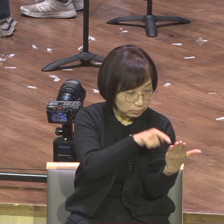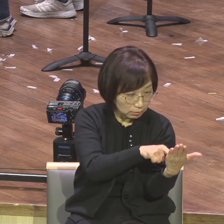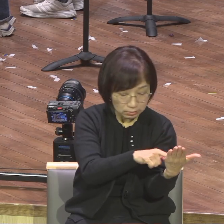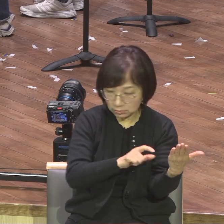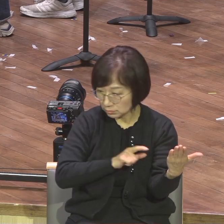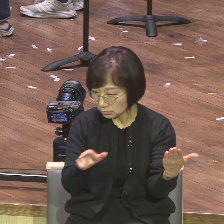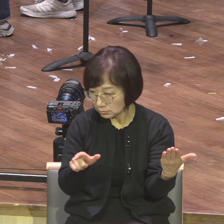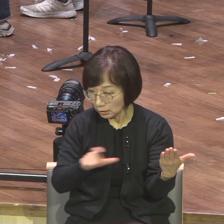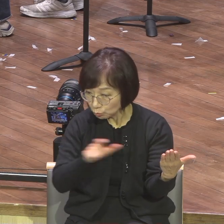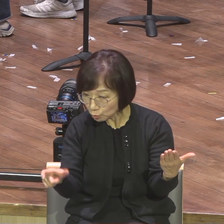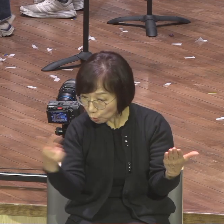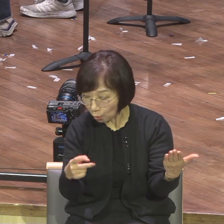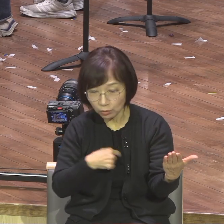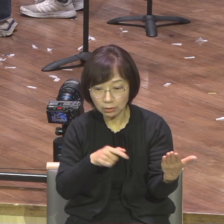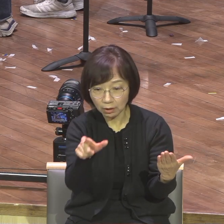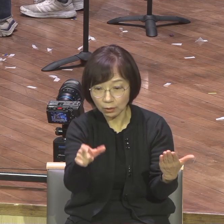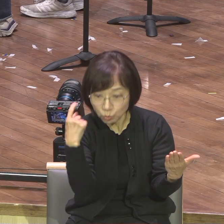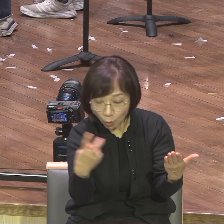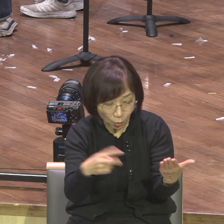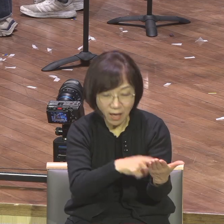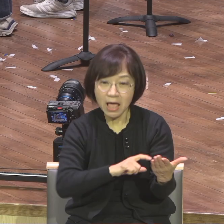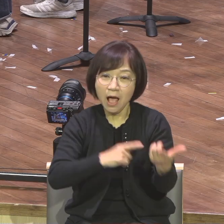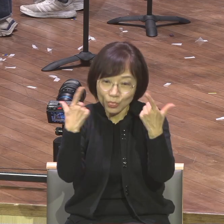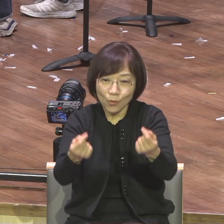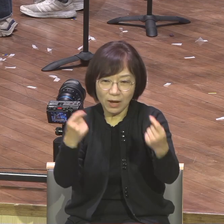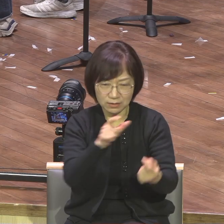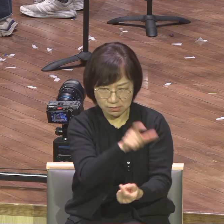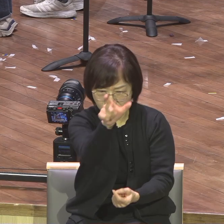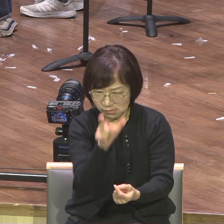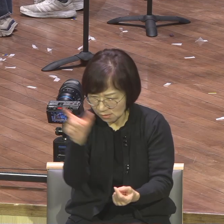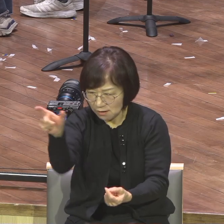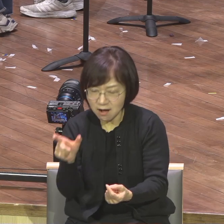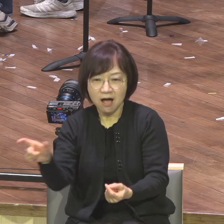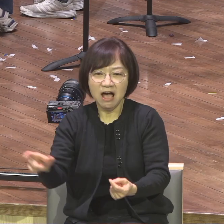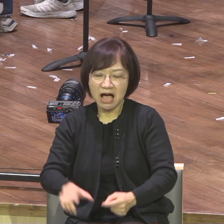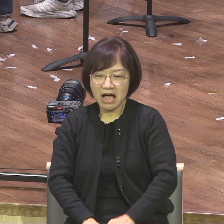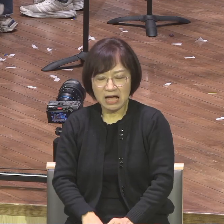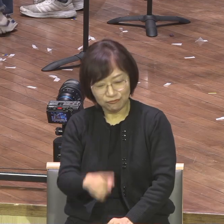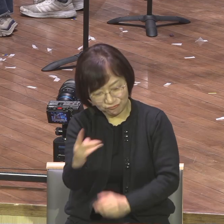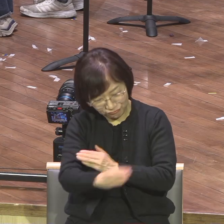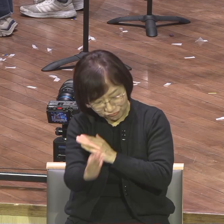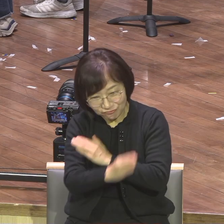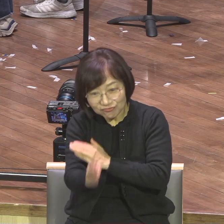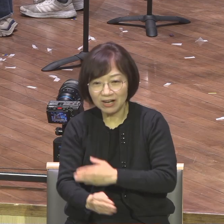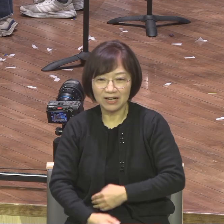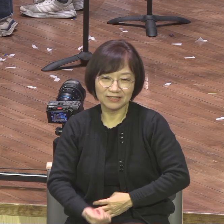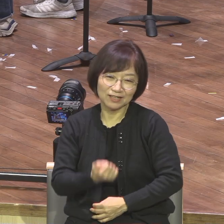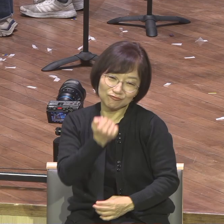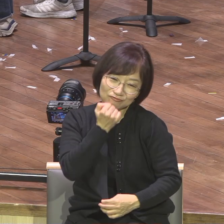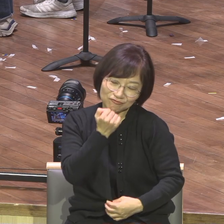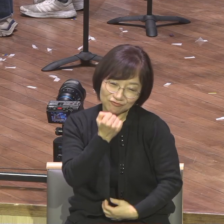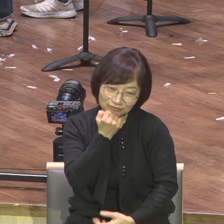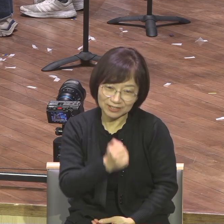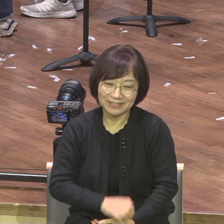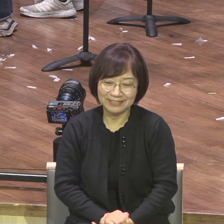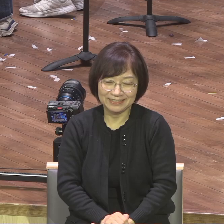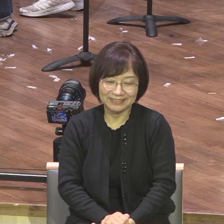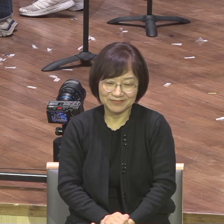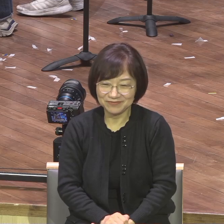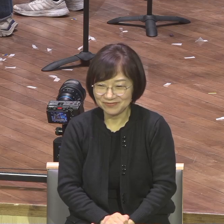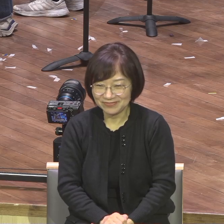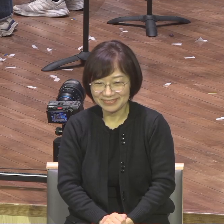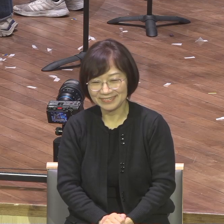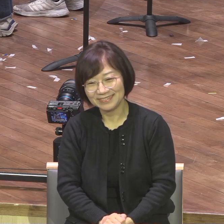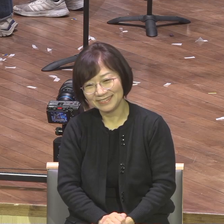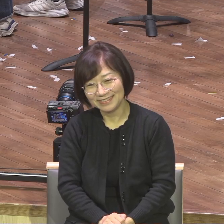하나님 앞에서 그러니까 진실되게 한 조를 하더라도 제대로 해서 주님이 나에게 교회를